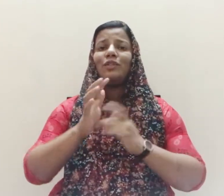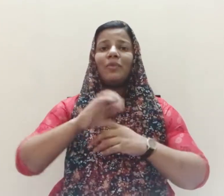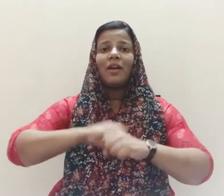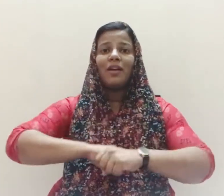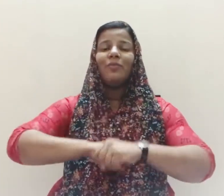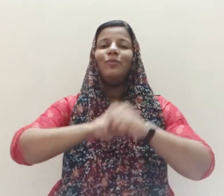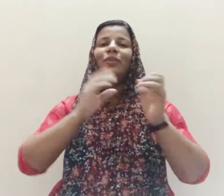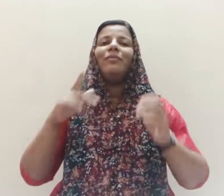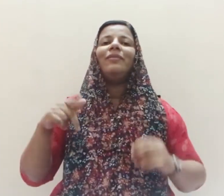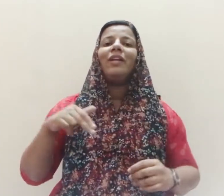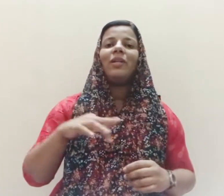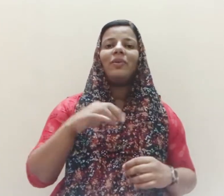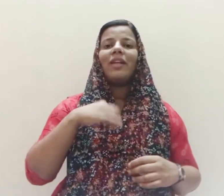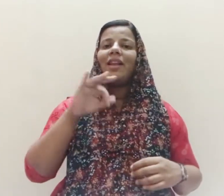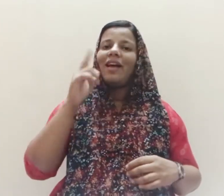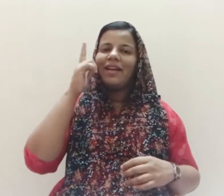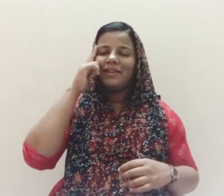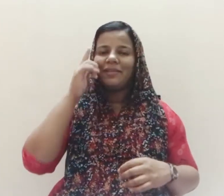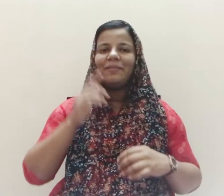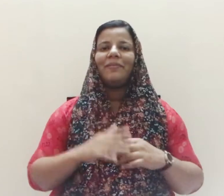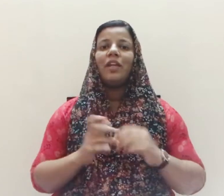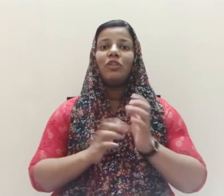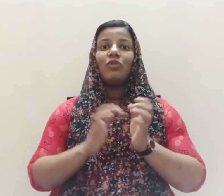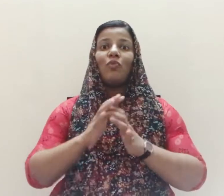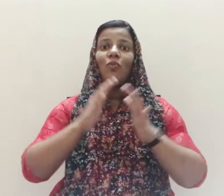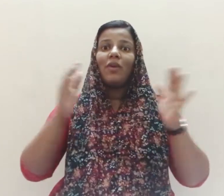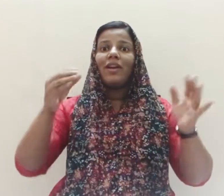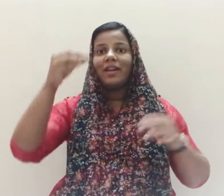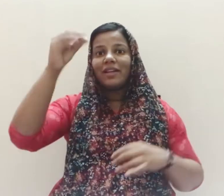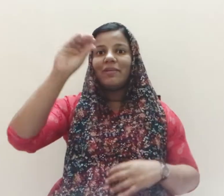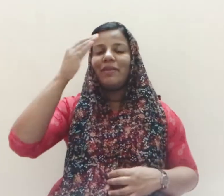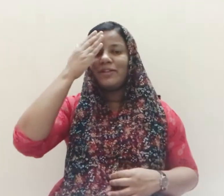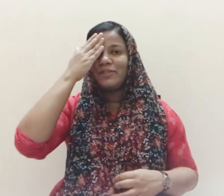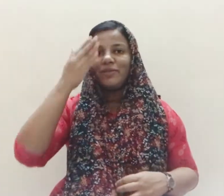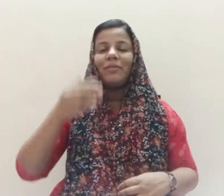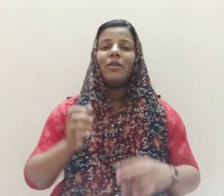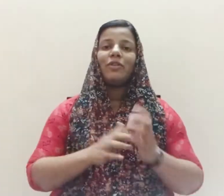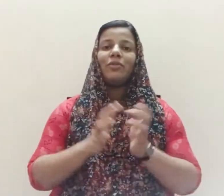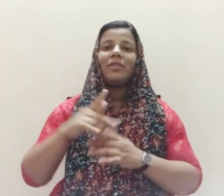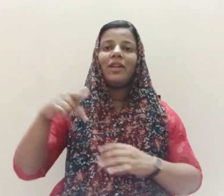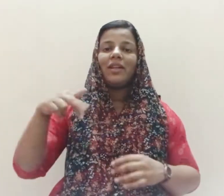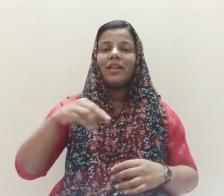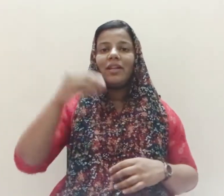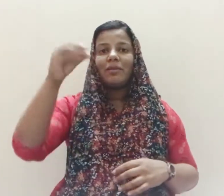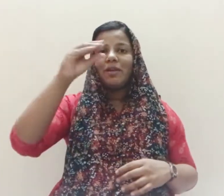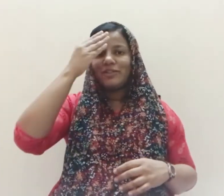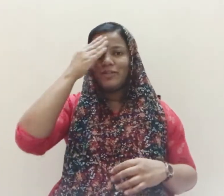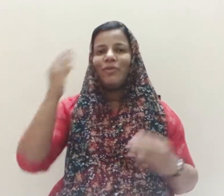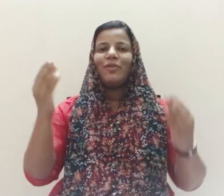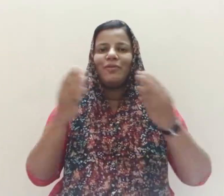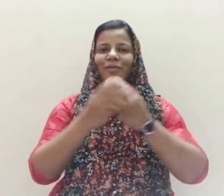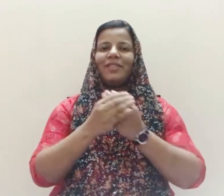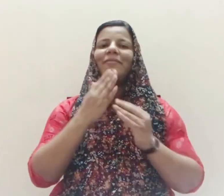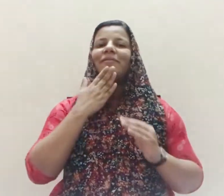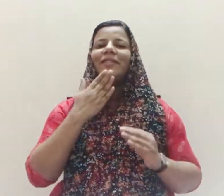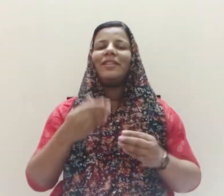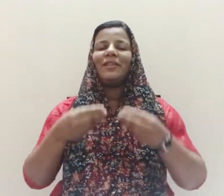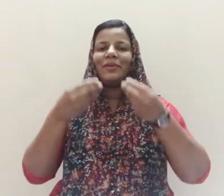അത്ഭുതകരമായി നടത്തുമെന്ന് എനിക്കറിയാം. ആമേൻ. കർത്താവിൻ്റെ വൻ കൃപകൾ ആമേൻ നമ്മളെ നടത്തുന്നതിനായിട്ട് സ്തോത്രം ചെയ്യുന്നു. നമുക്ക് ഒരുമിച്ച് സ്തോത്രം പറയാം. നന്ദിയോടെ സ്തോത്രം പറയാം.